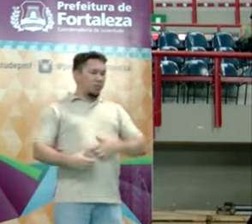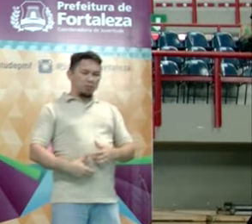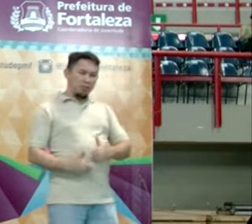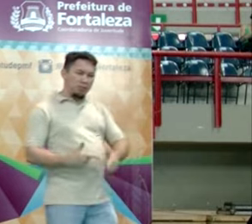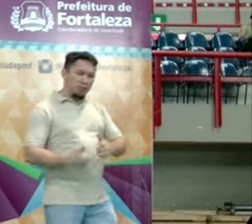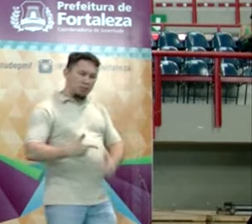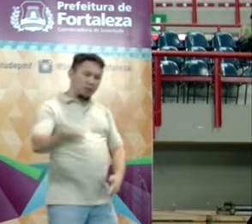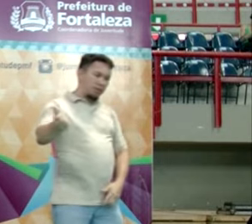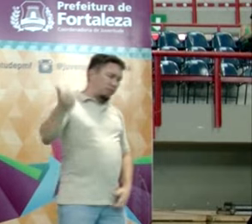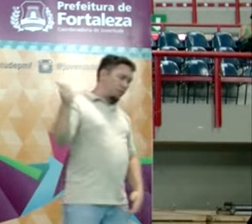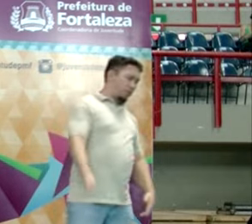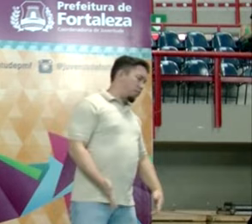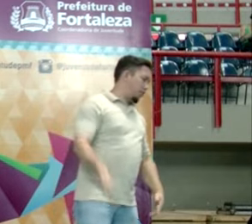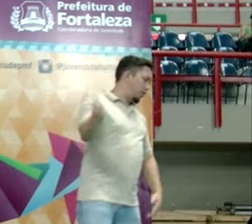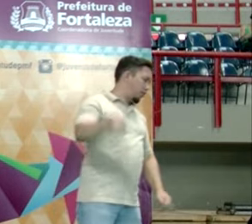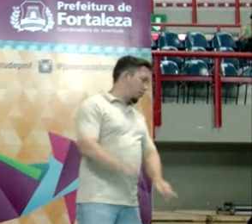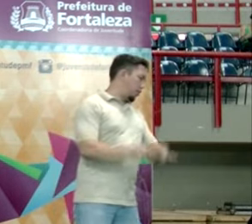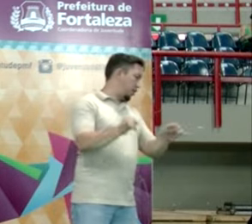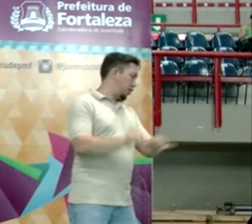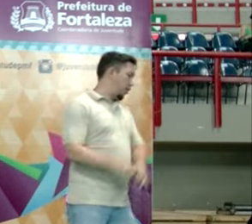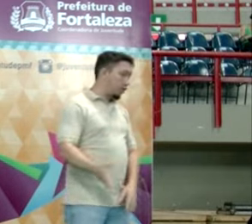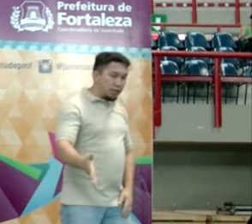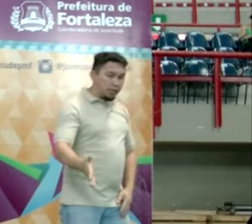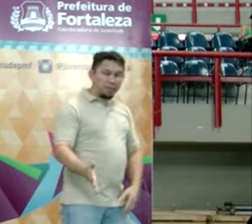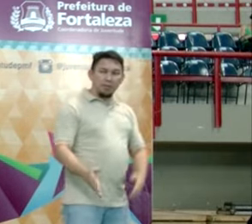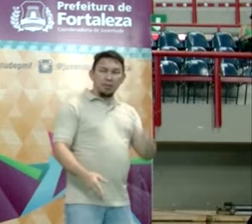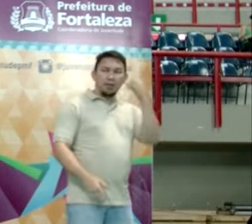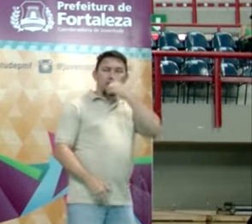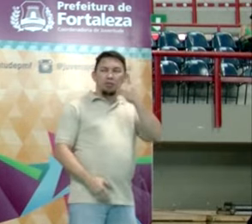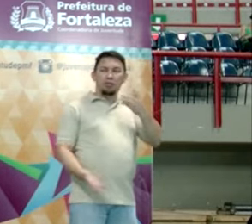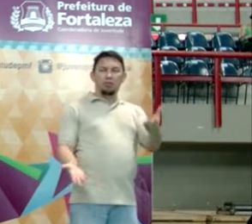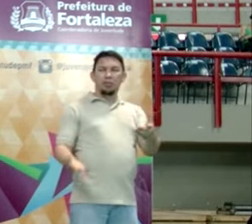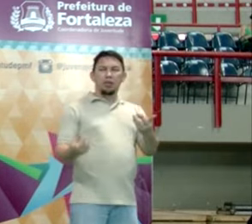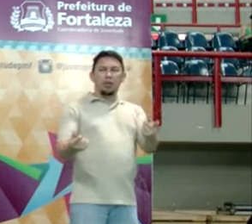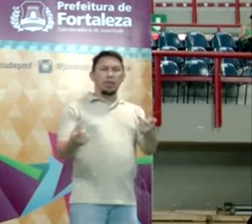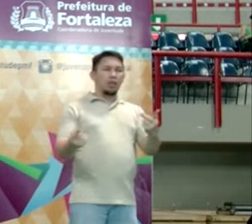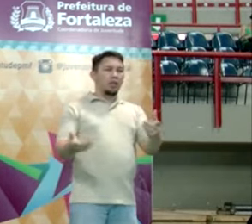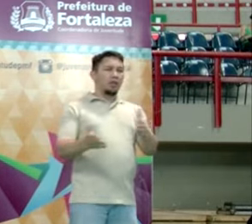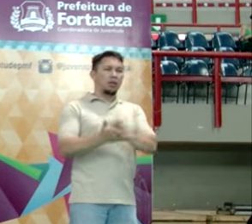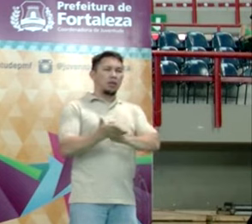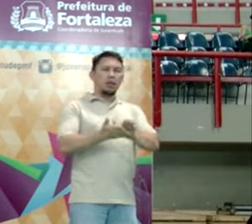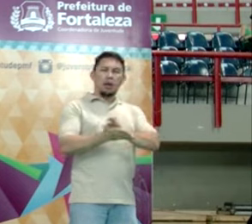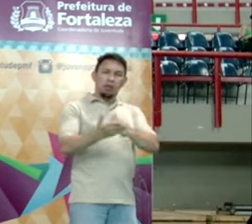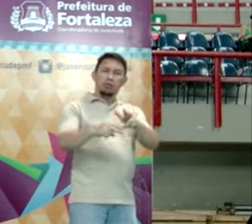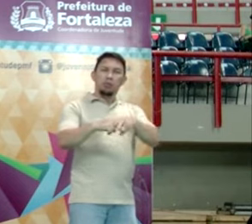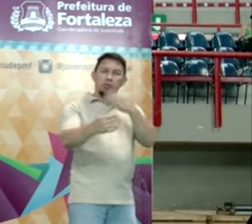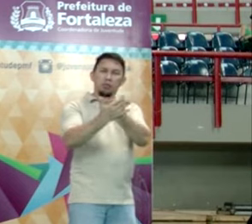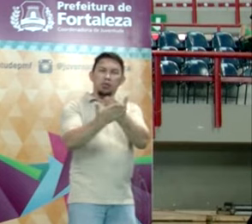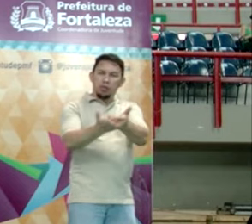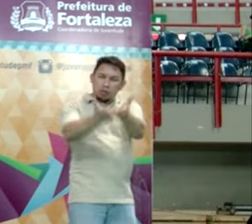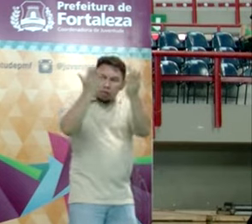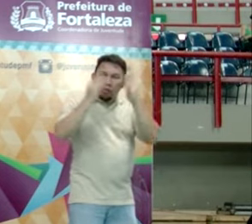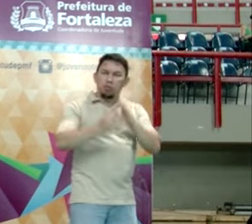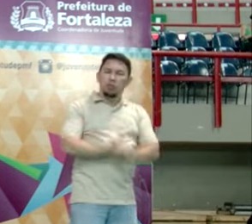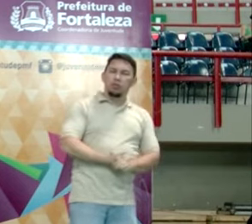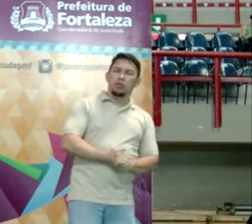algum. Não tinha problema. Porque não tem nada que preste. Então estude.